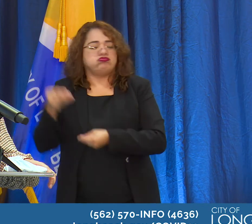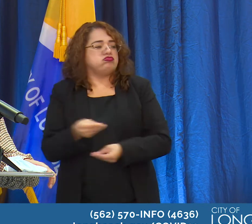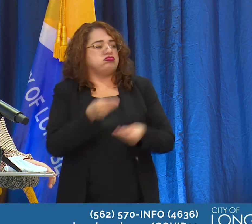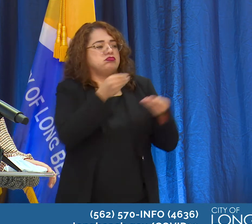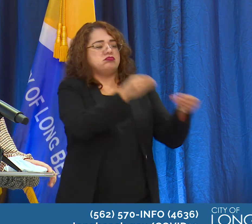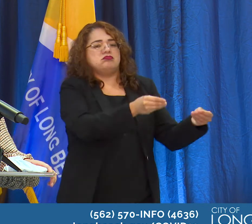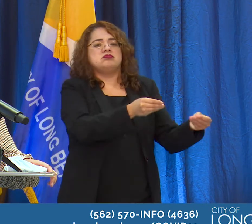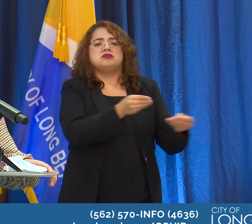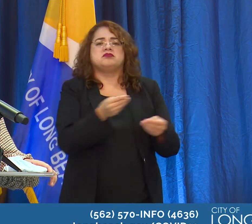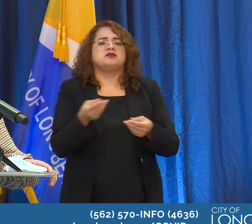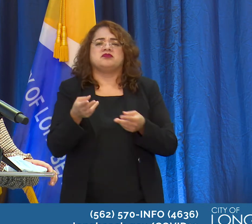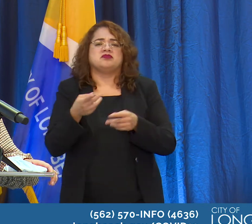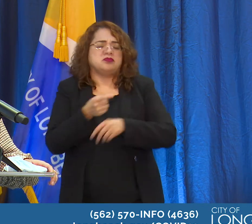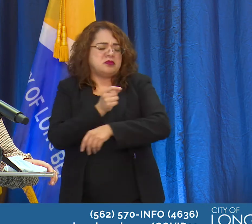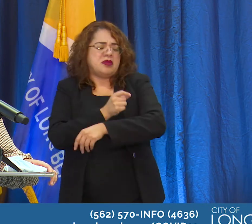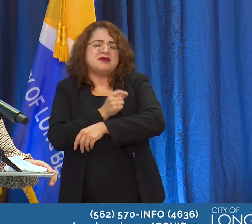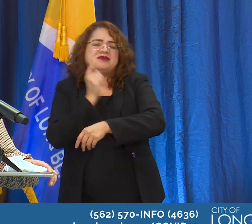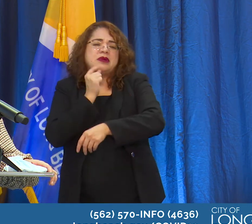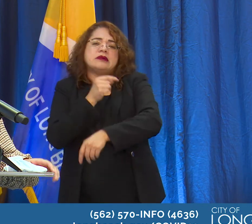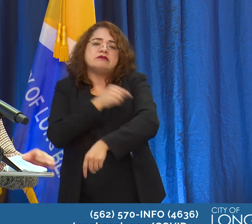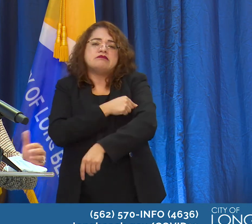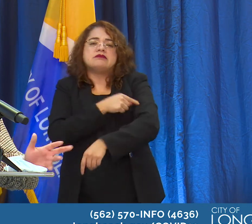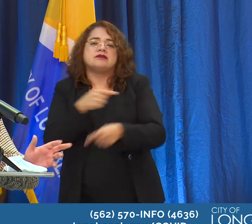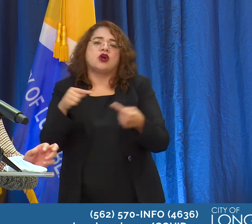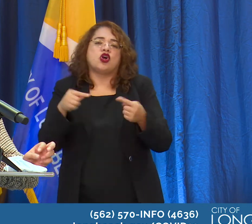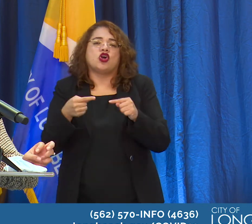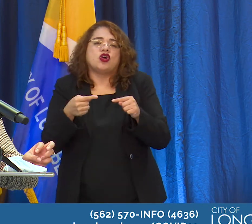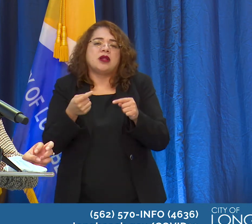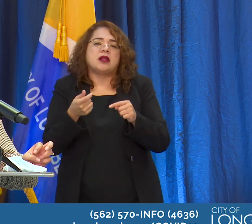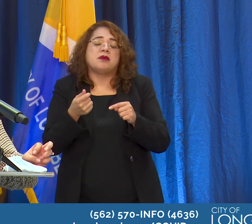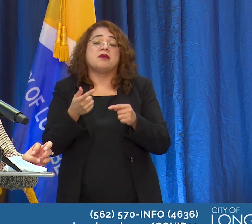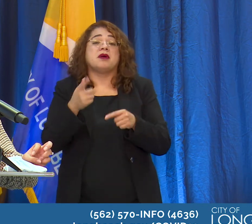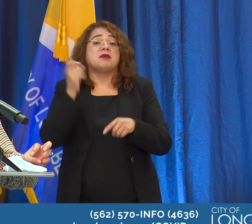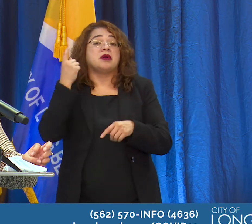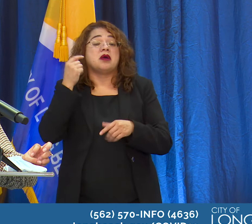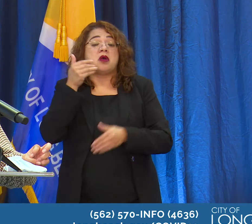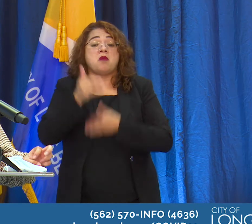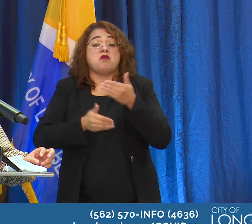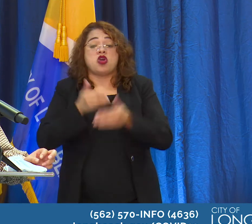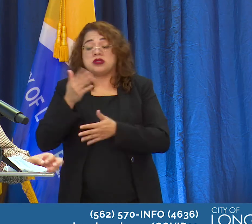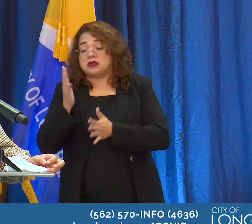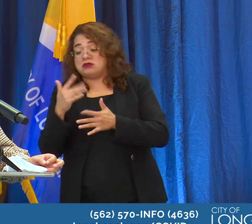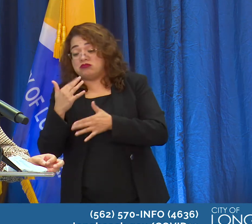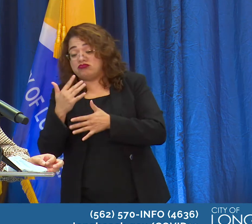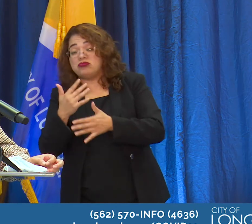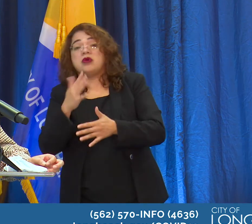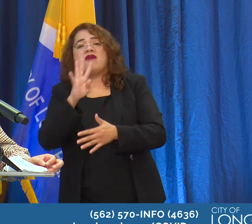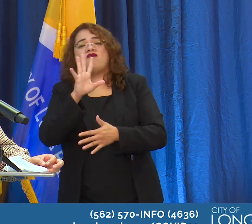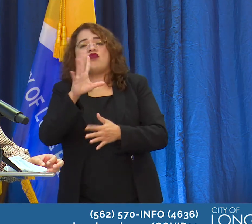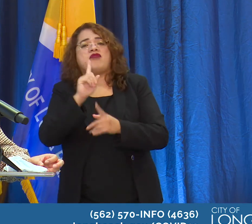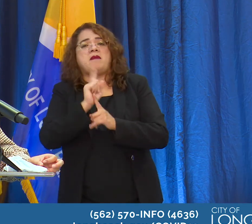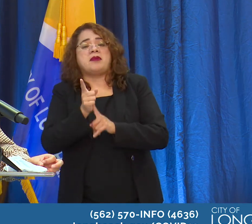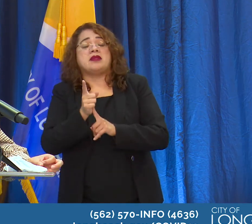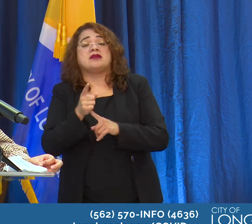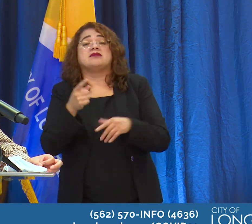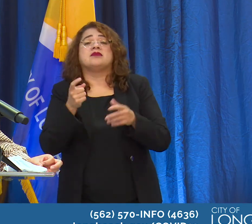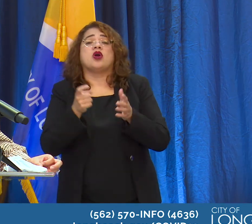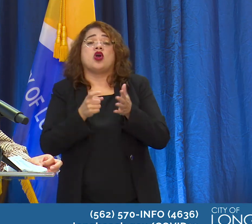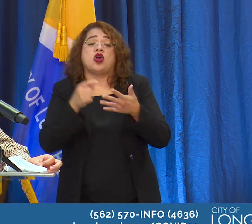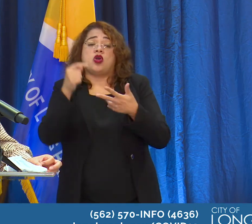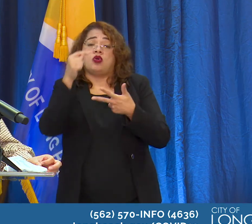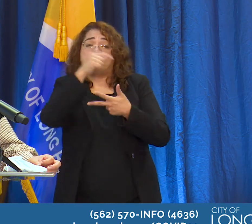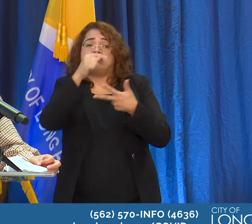pequeño pinchazo. Todo el proceso es en menos de 45 minutos. Los criterios para donar